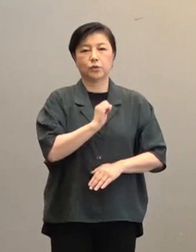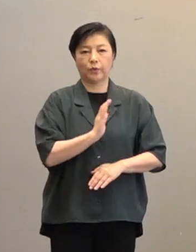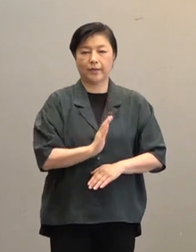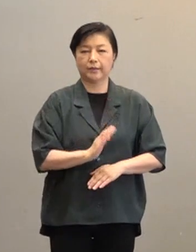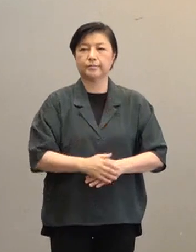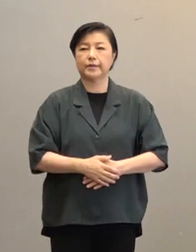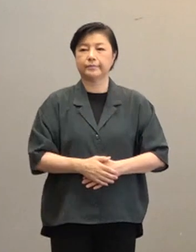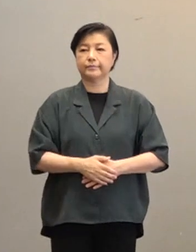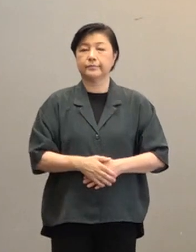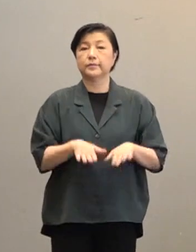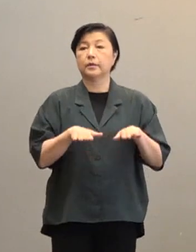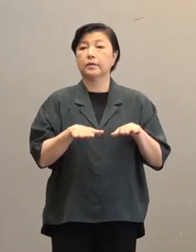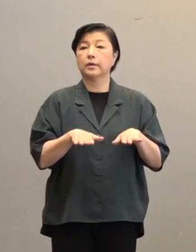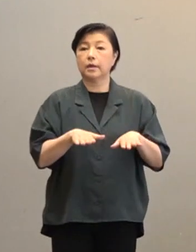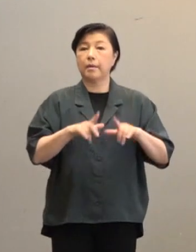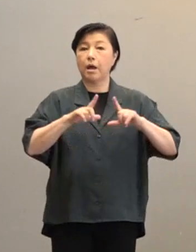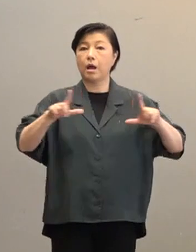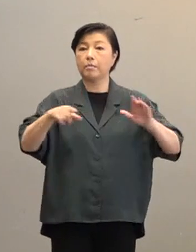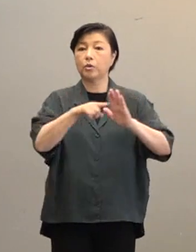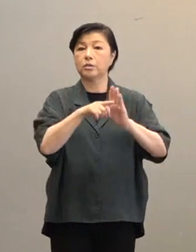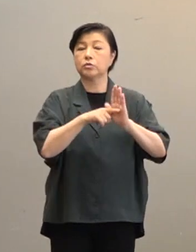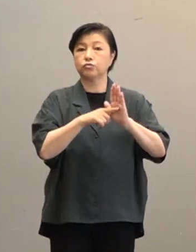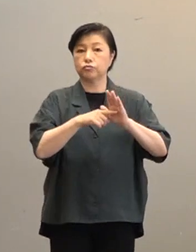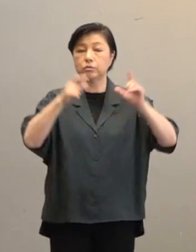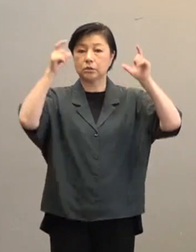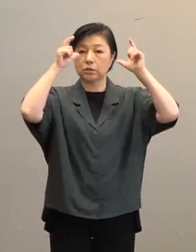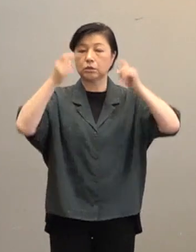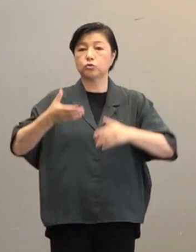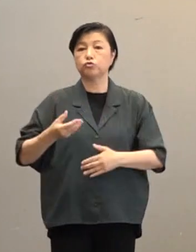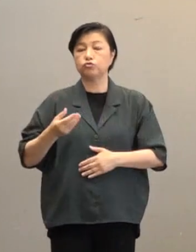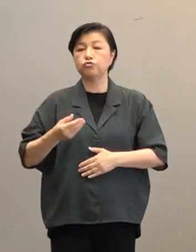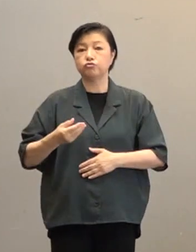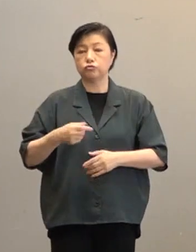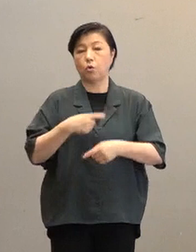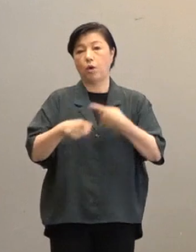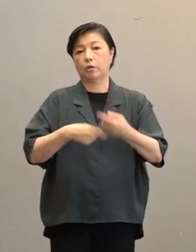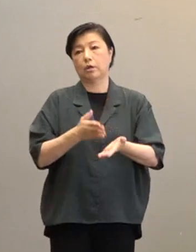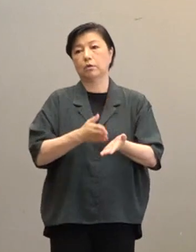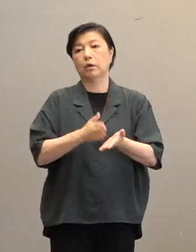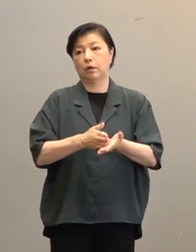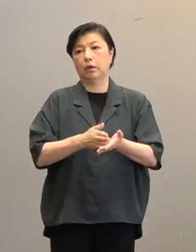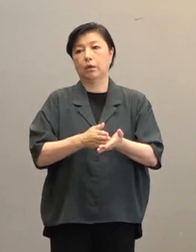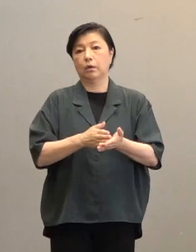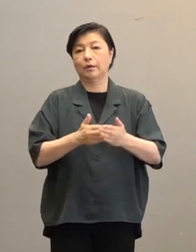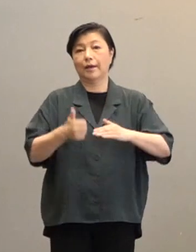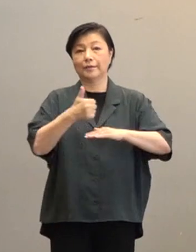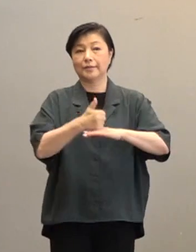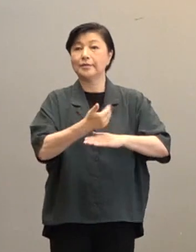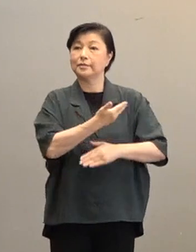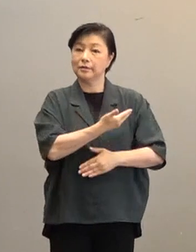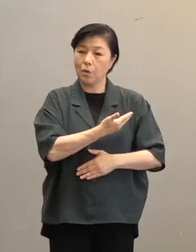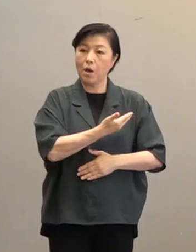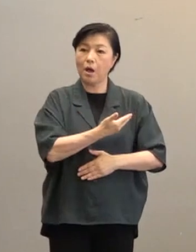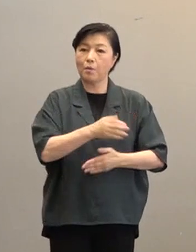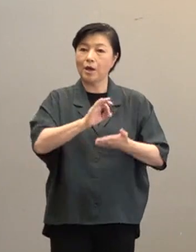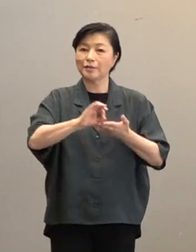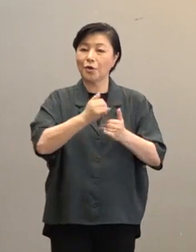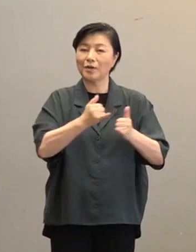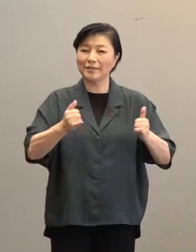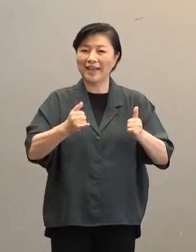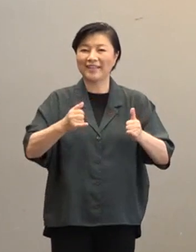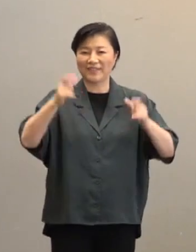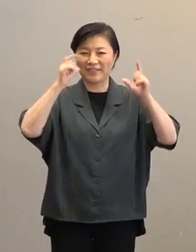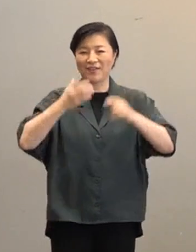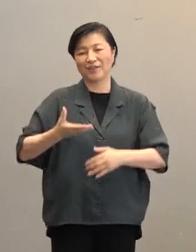します。今発表事項に牛乳のお話ございましたけれども、知事ご自身はですね、消費者としては牛